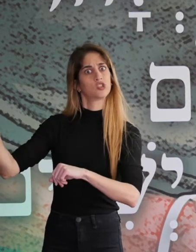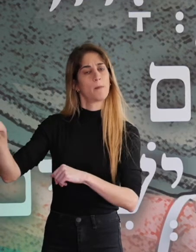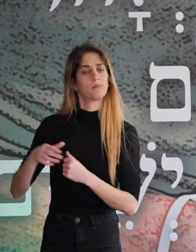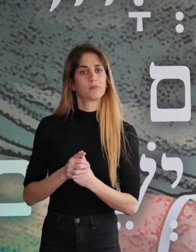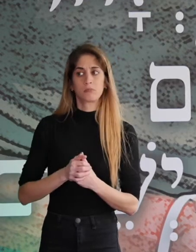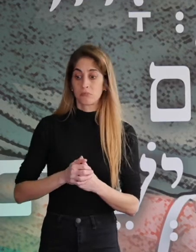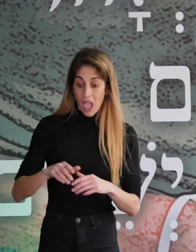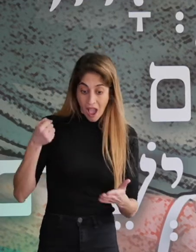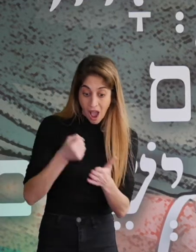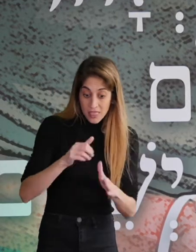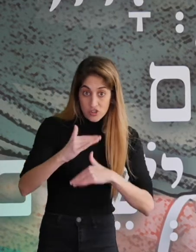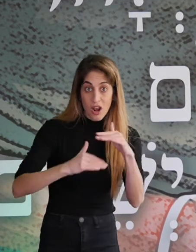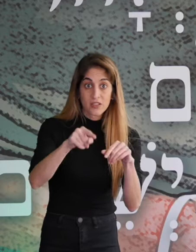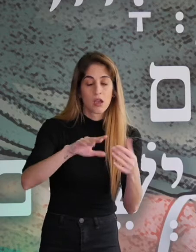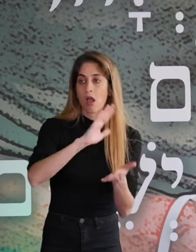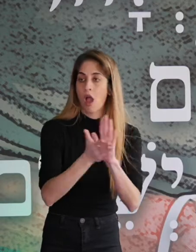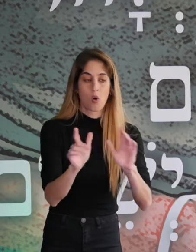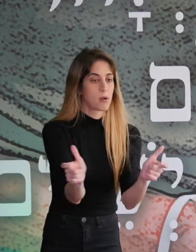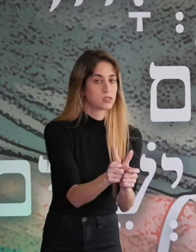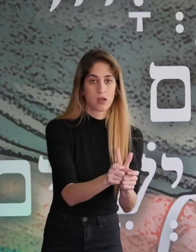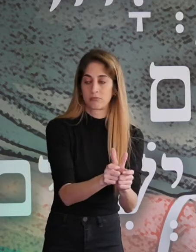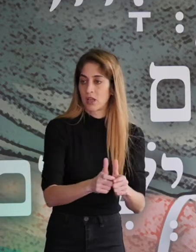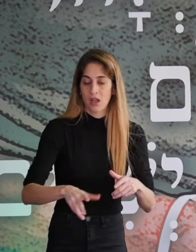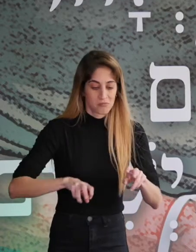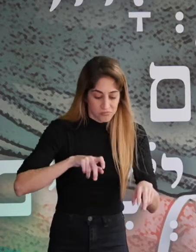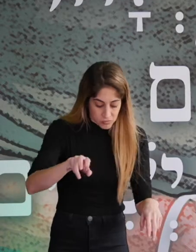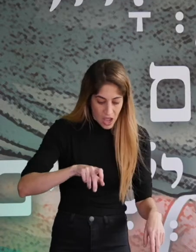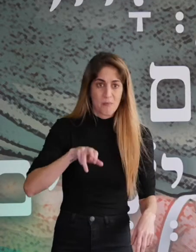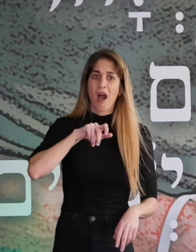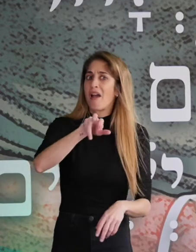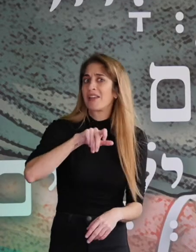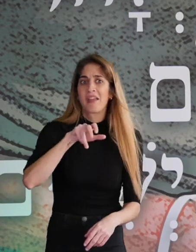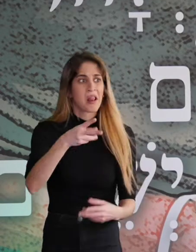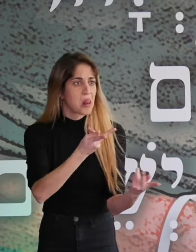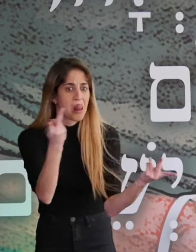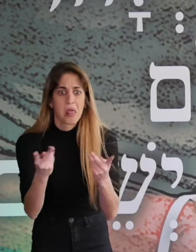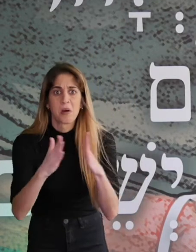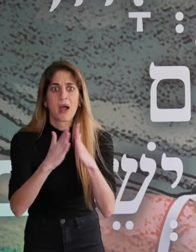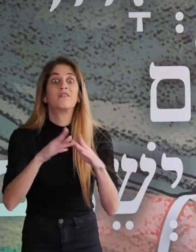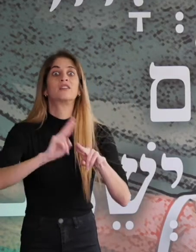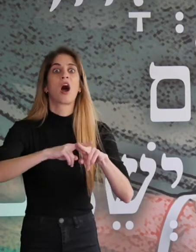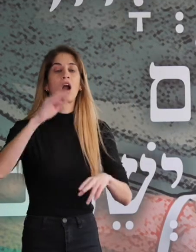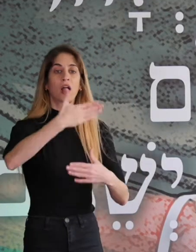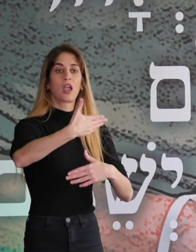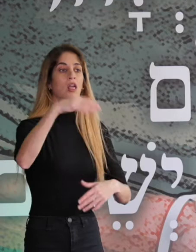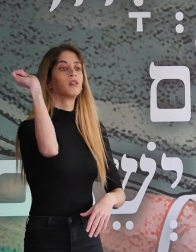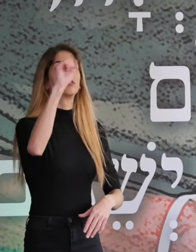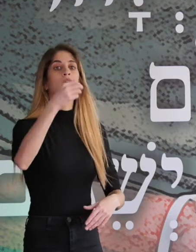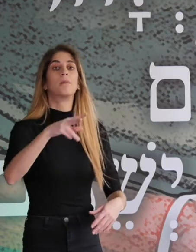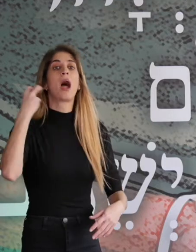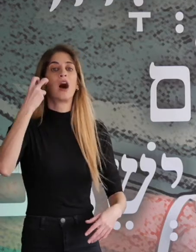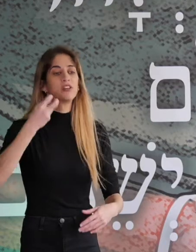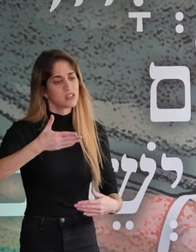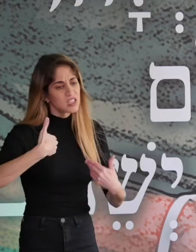הכל מתנהל כמעצר. התנועה הרגלית והסגירה על הבית, ואז היינו דופקים להם על הדלת. אפתח אל-באב,